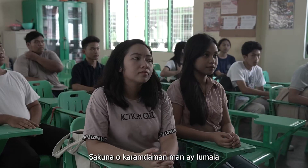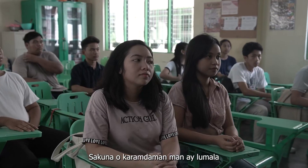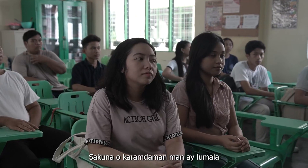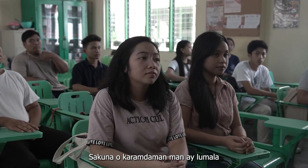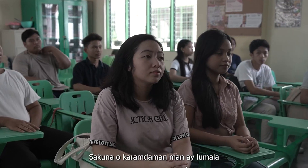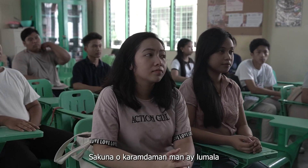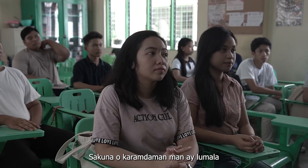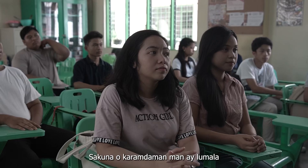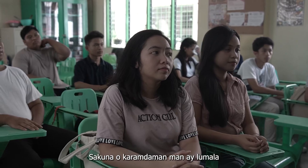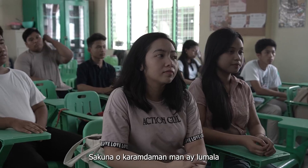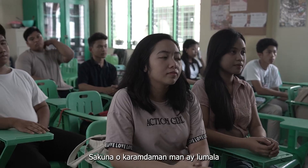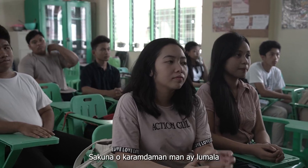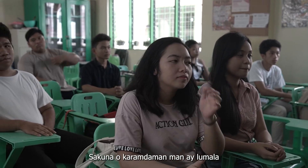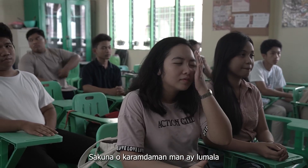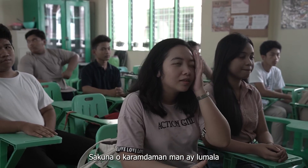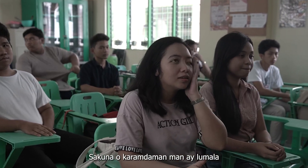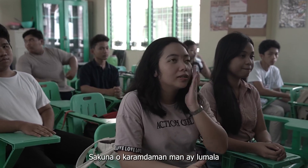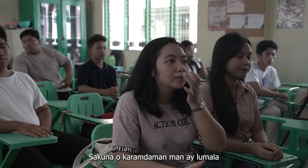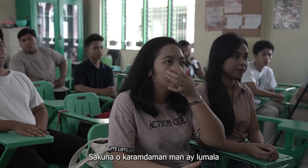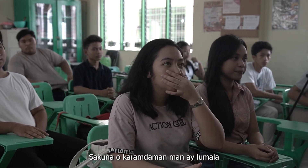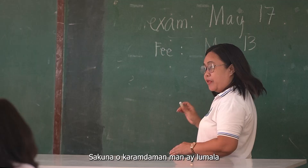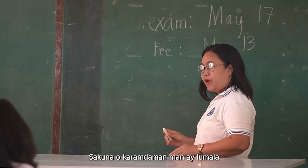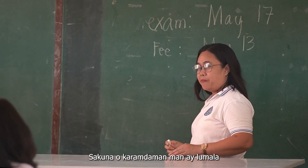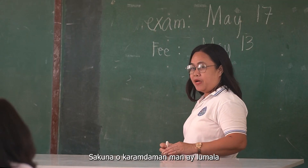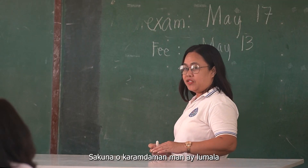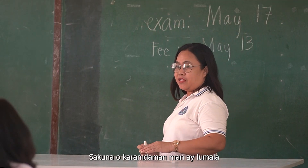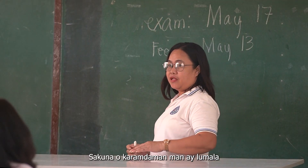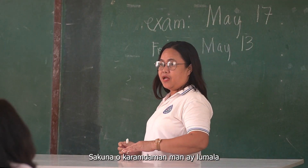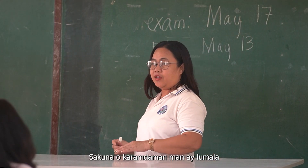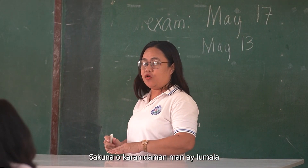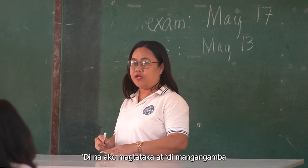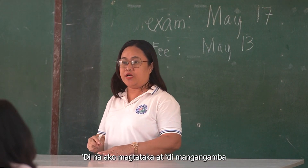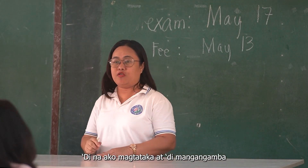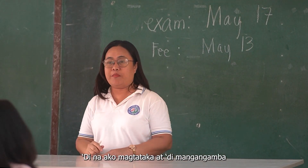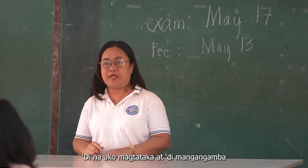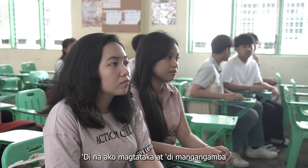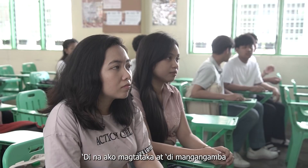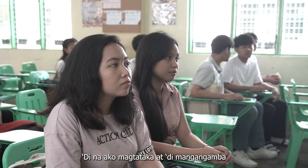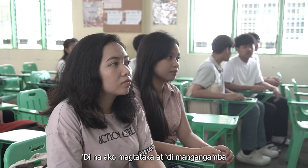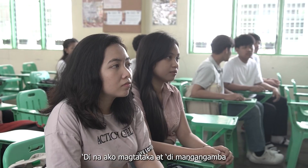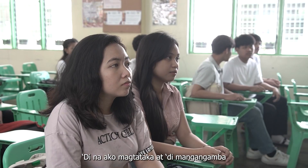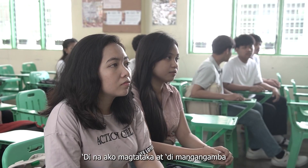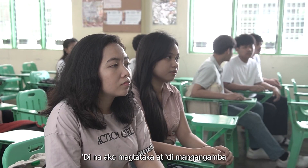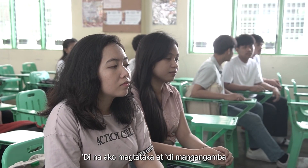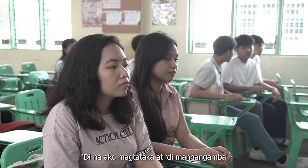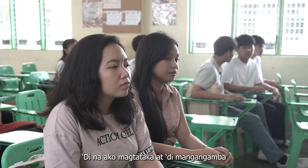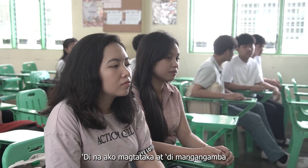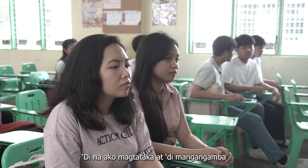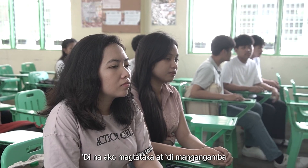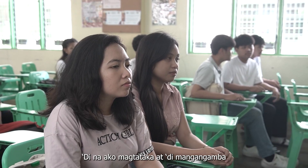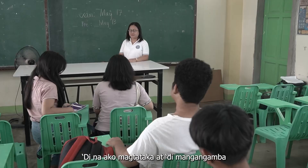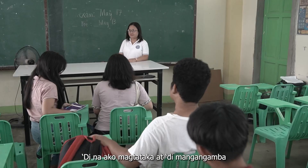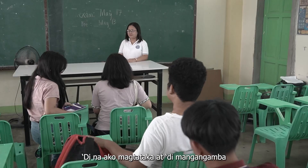Sa kuna o karamdaman man ay lumala, di na ako magtataka at